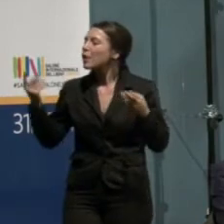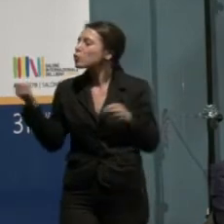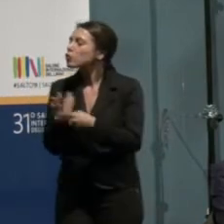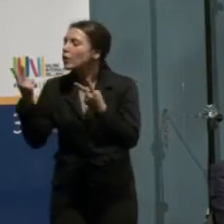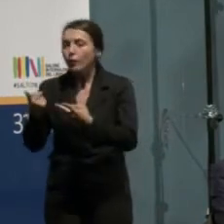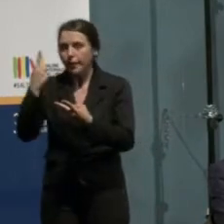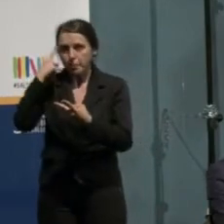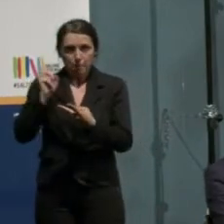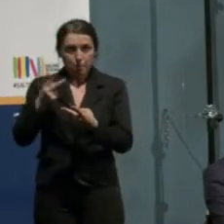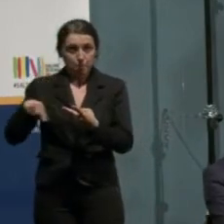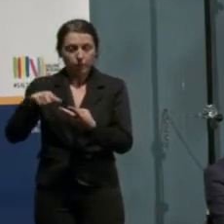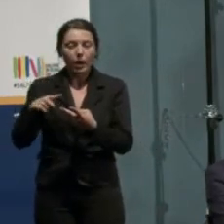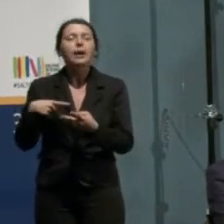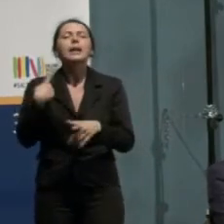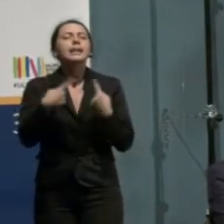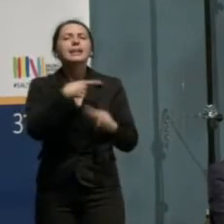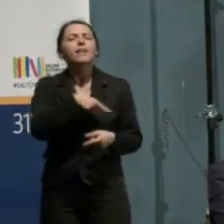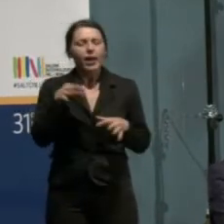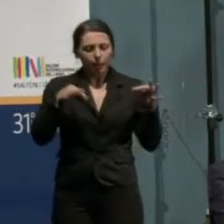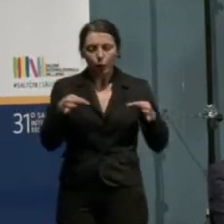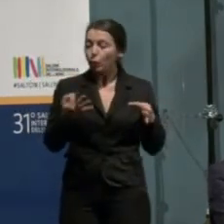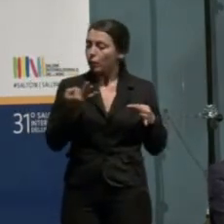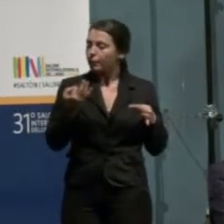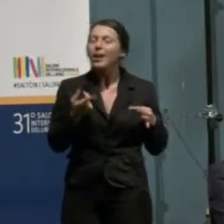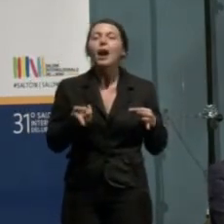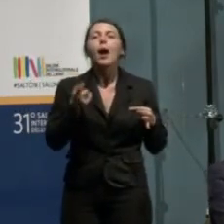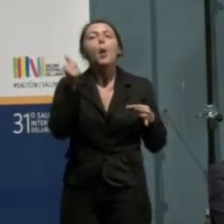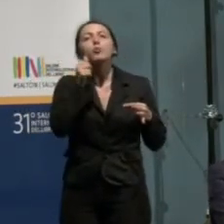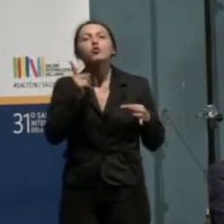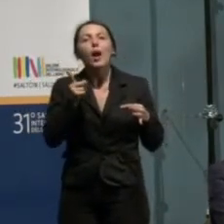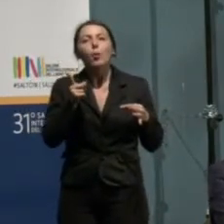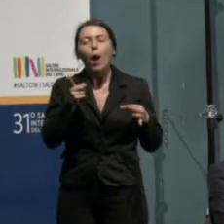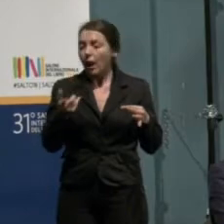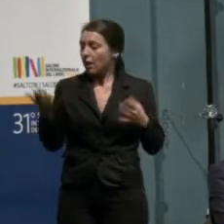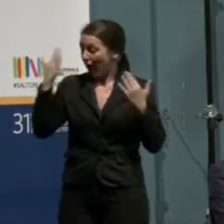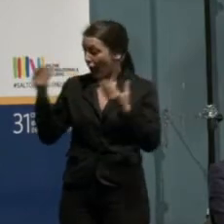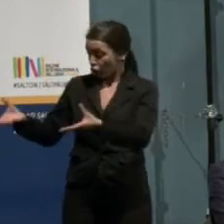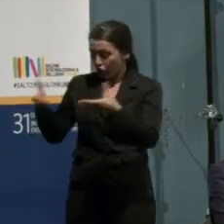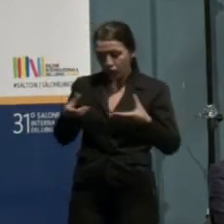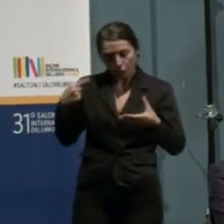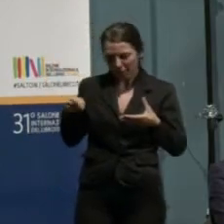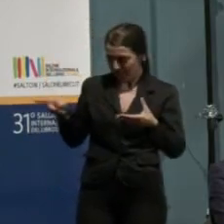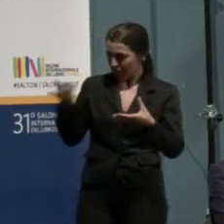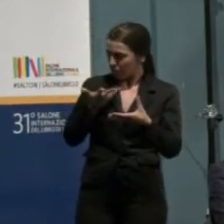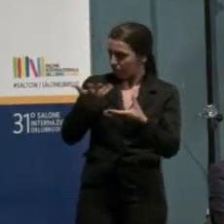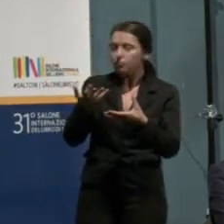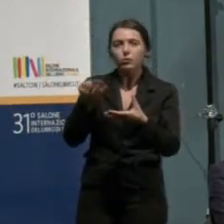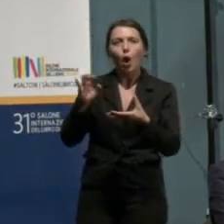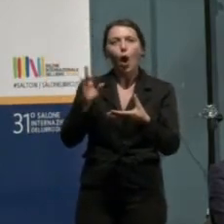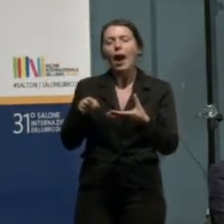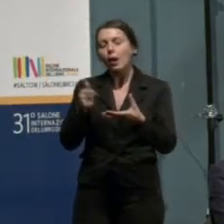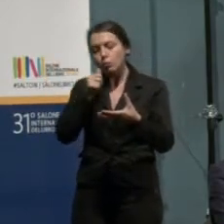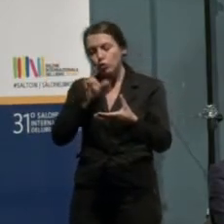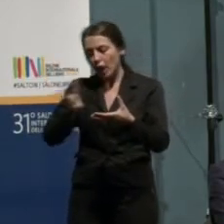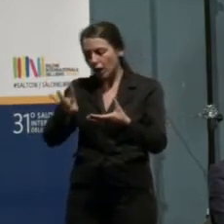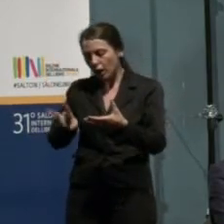successo hanno cominciato a capire che cos'è la vinto cioè quello che arrivava dall'egitto tutto ciò che non era vero ruolo sottraevano